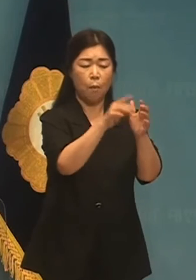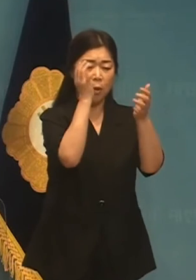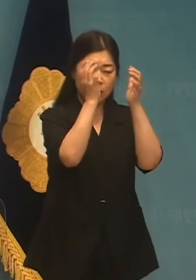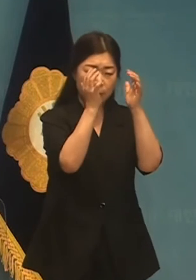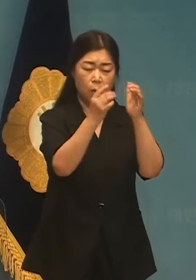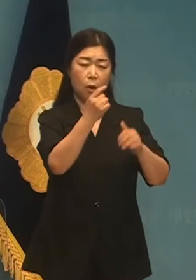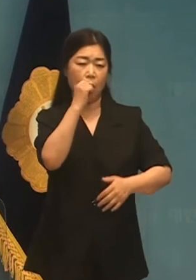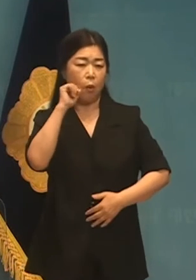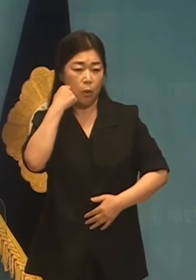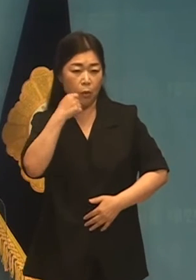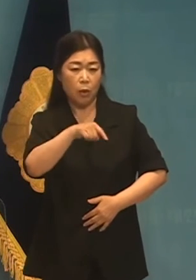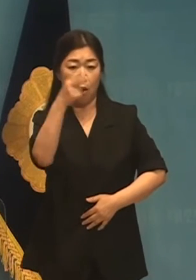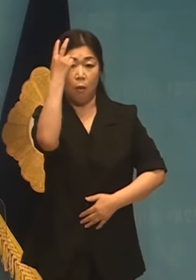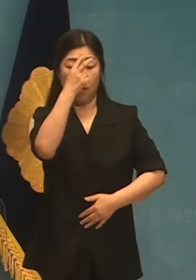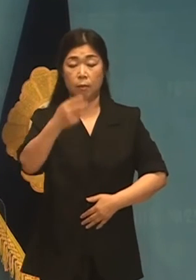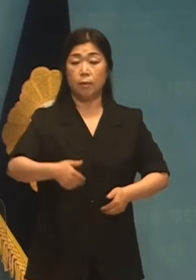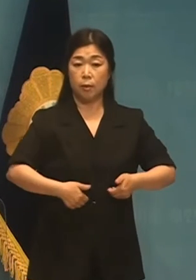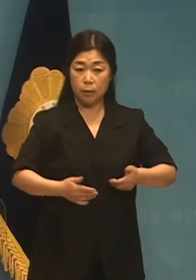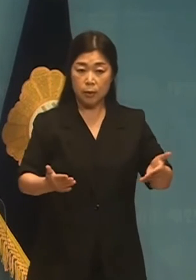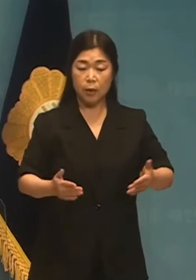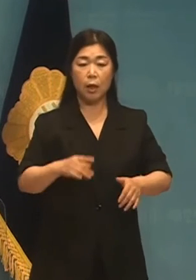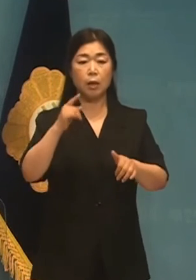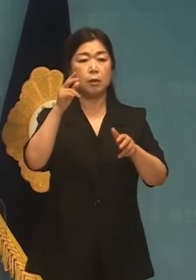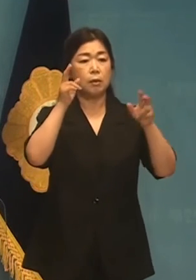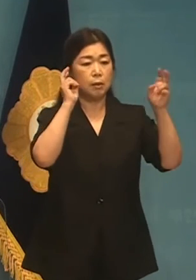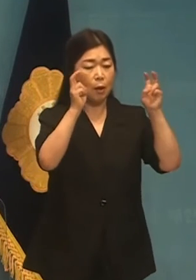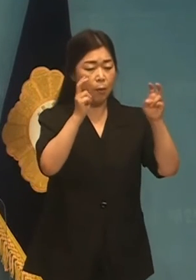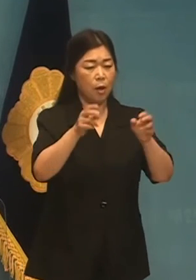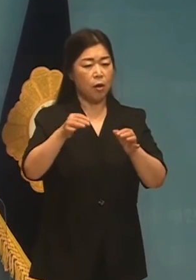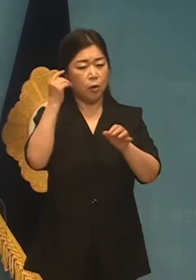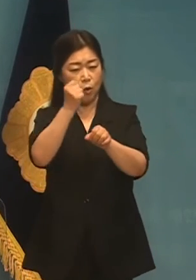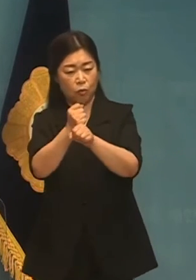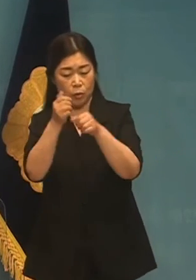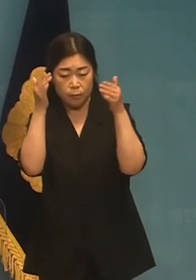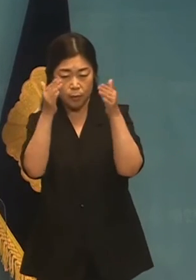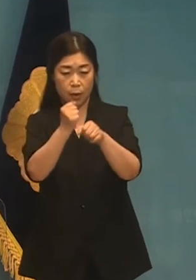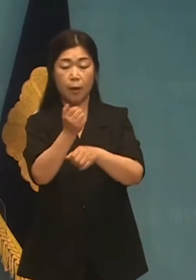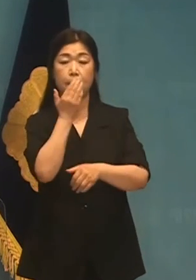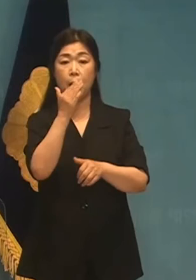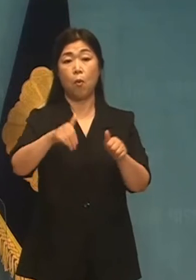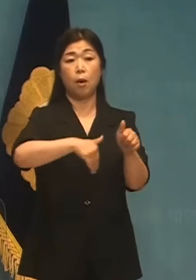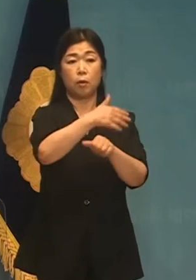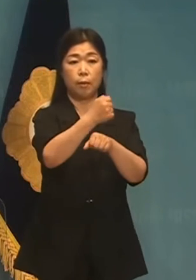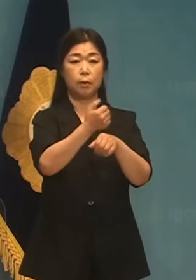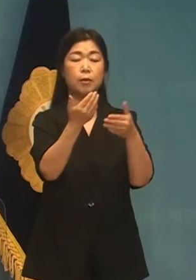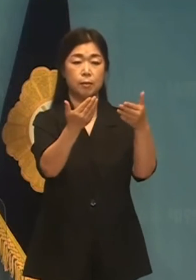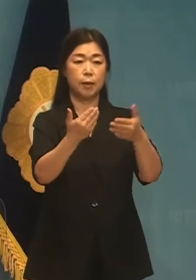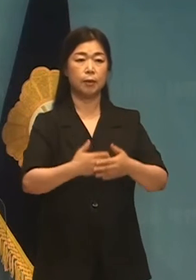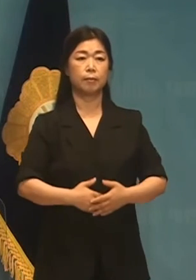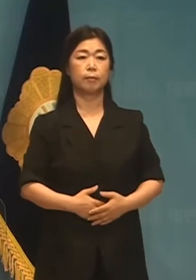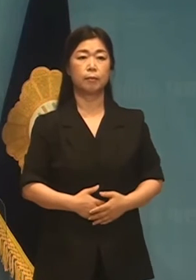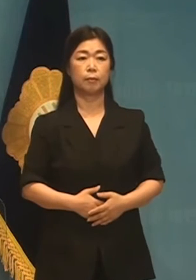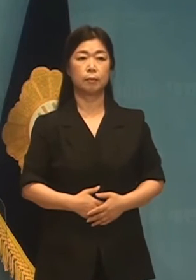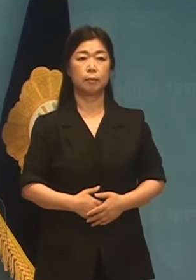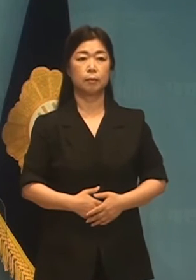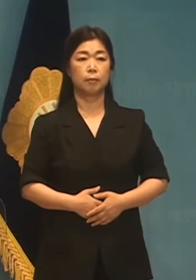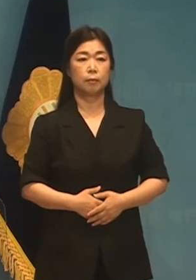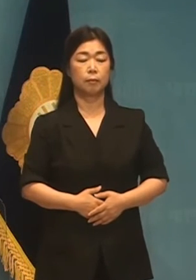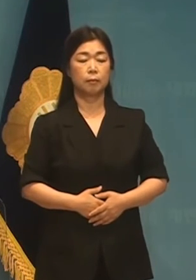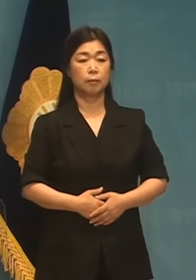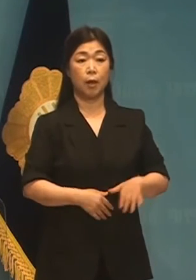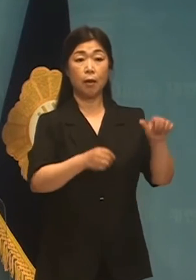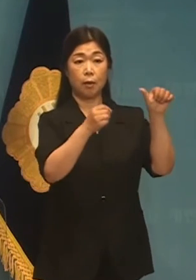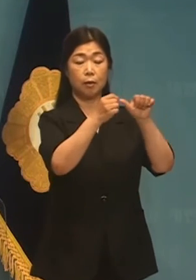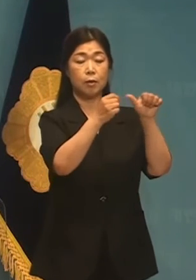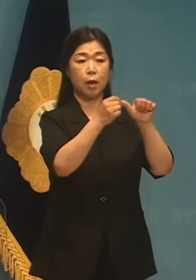복잡하고 까다로운 관리 없이 사업과 연구에 몰두할 수 있는 환경을 만들겠습니다.